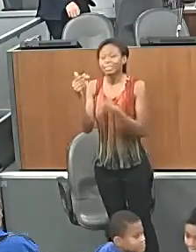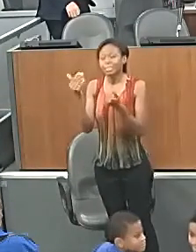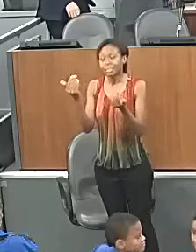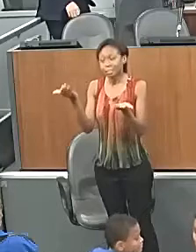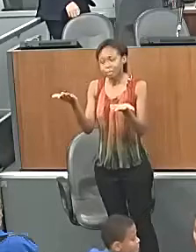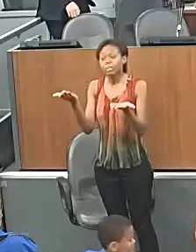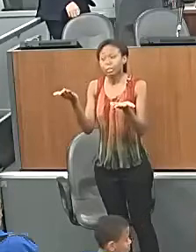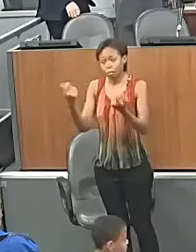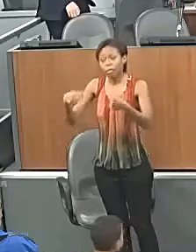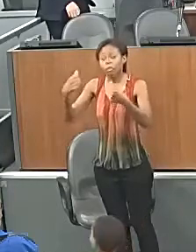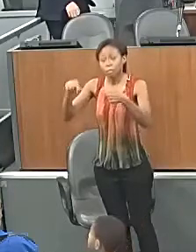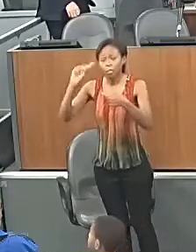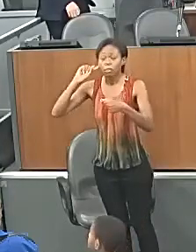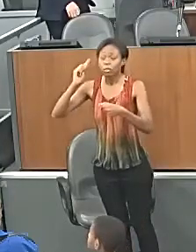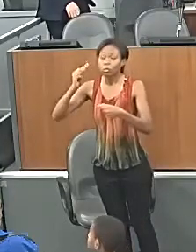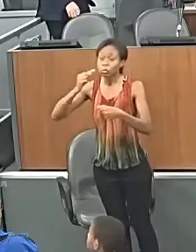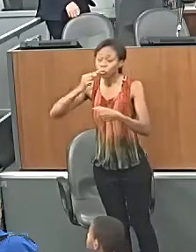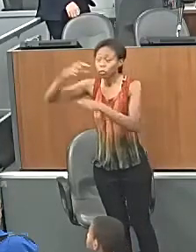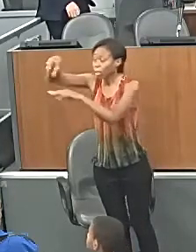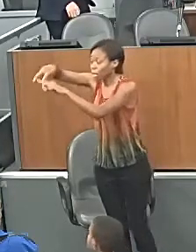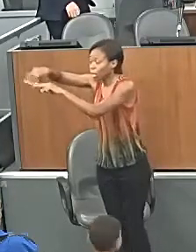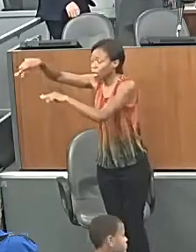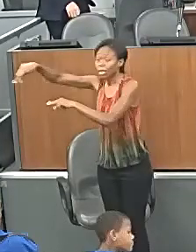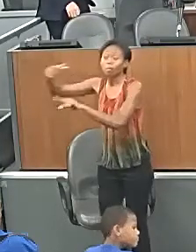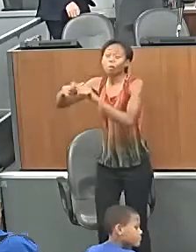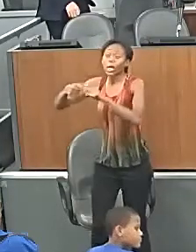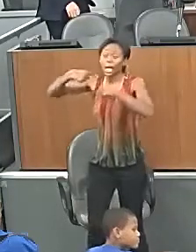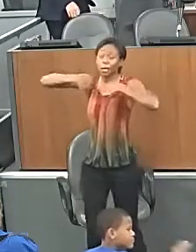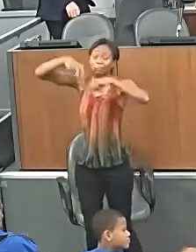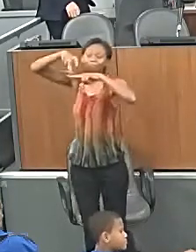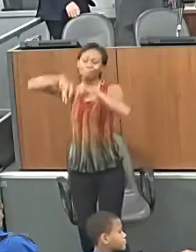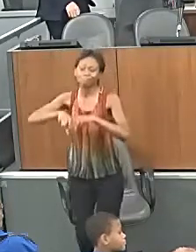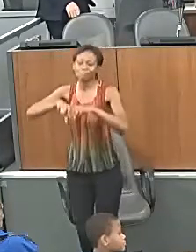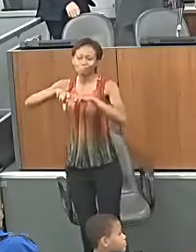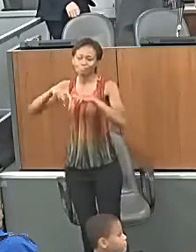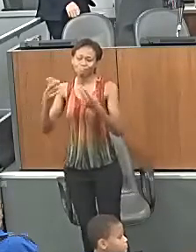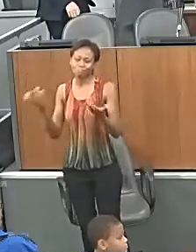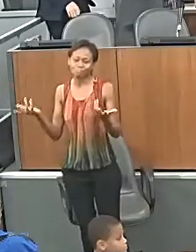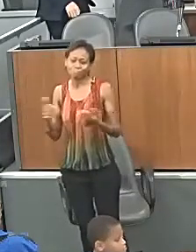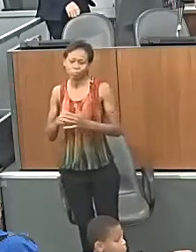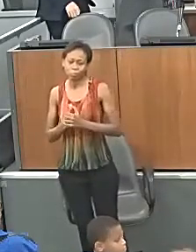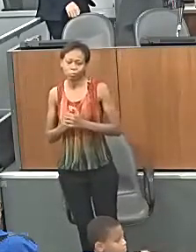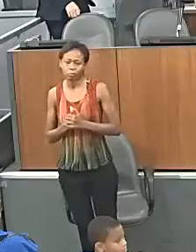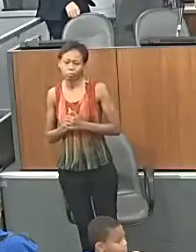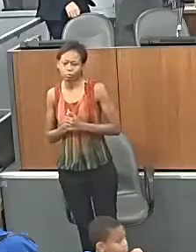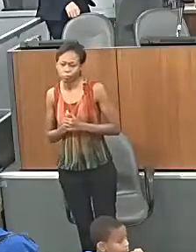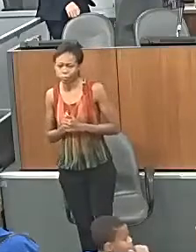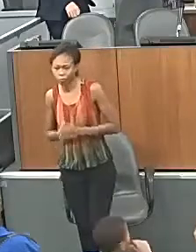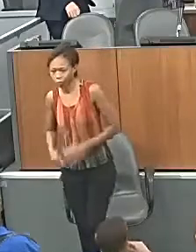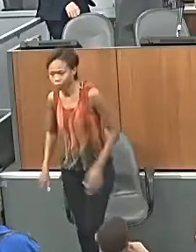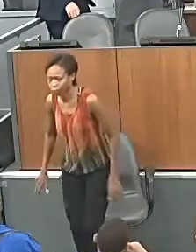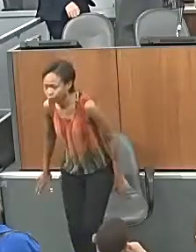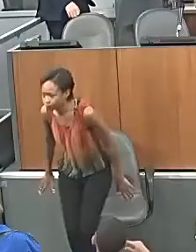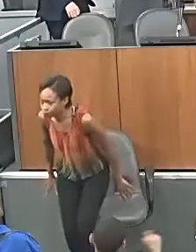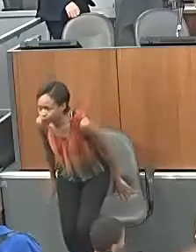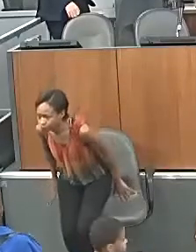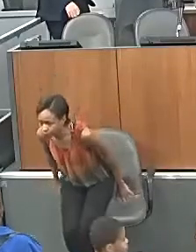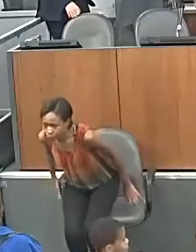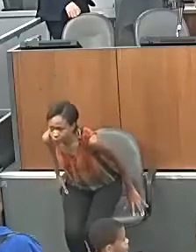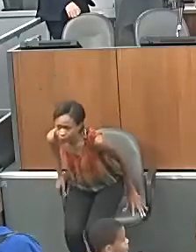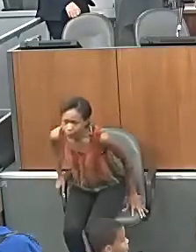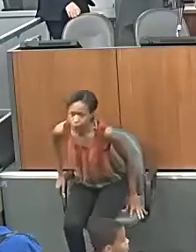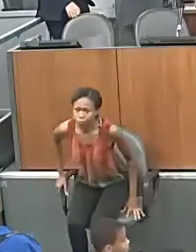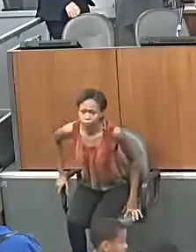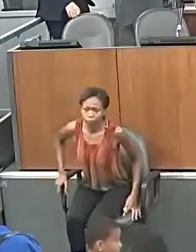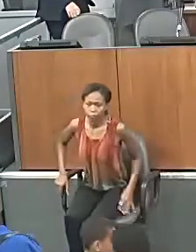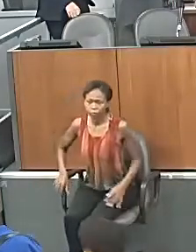doutor luiz renato braga areias pinheiro defensor público coordenador adjunto da comissão especial